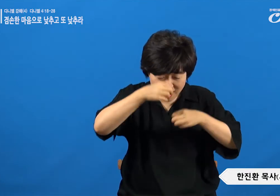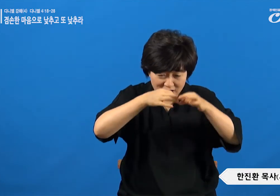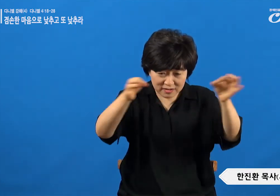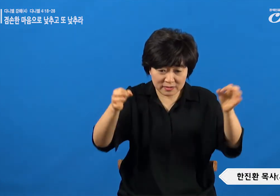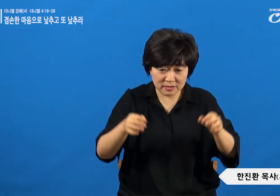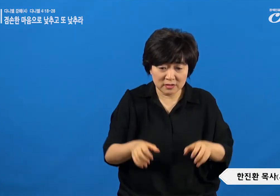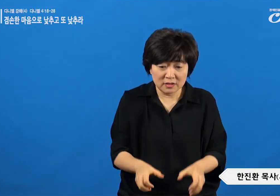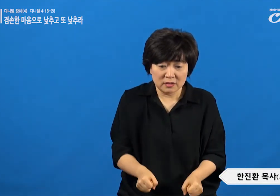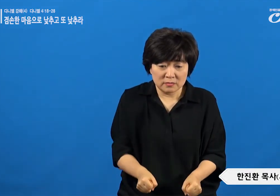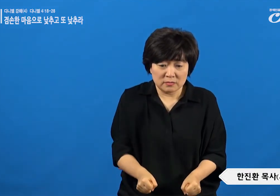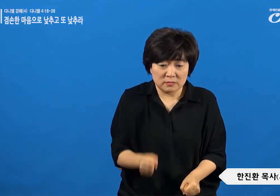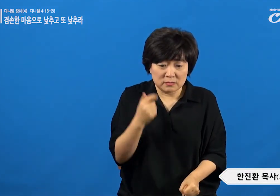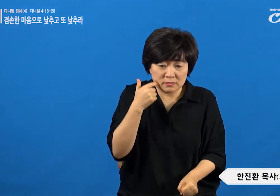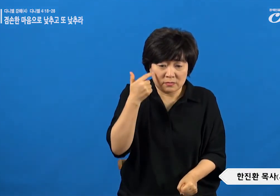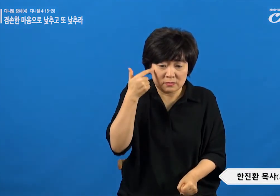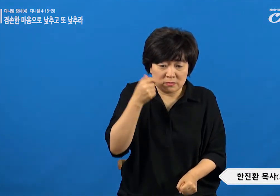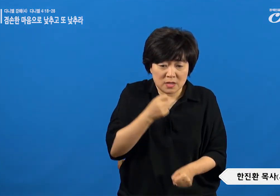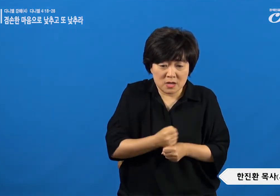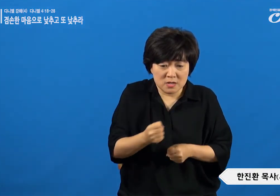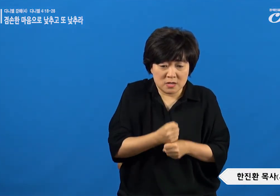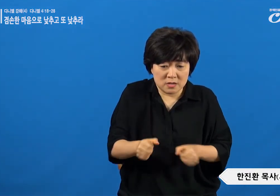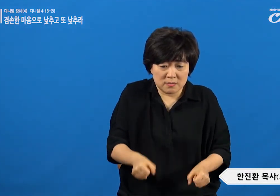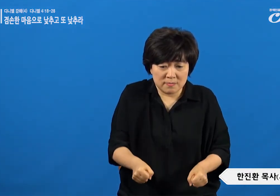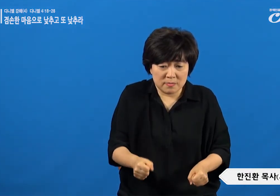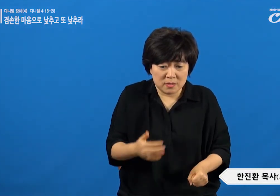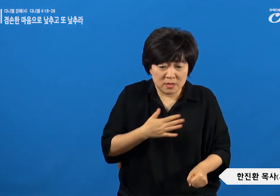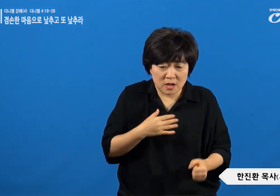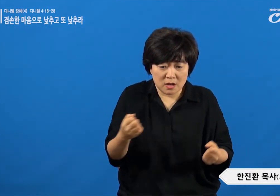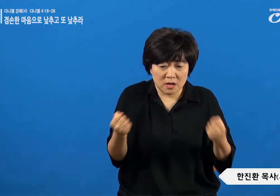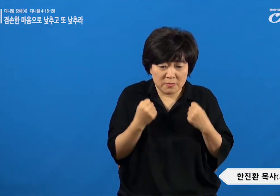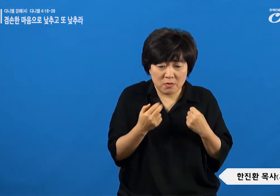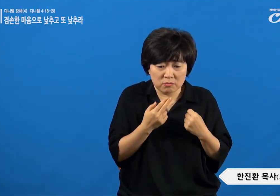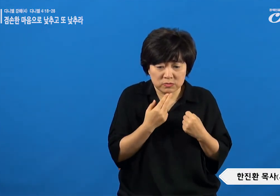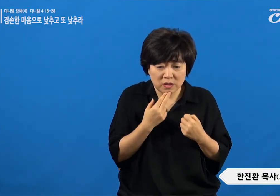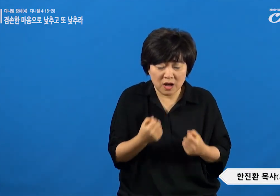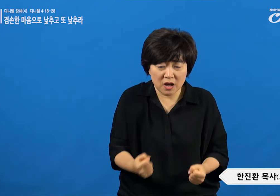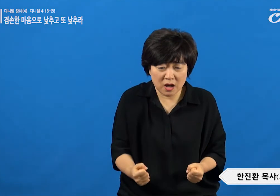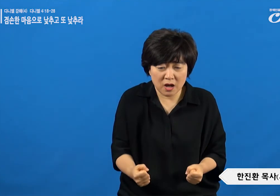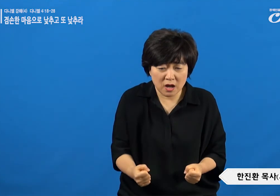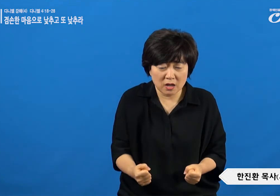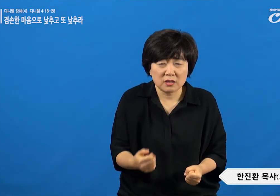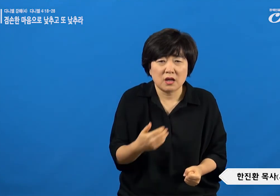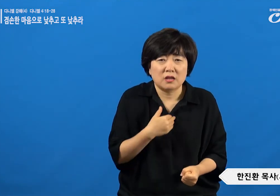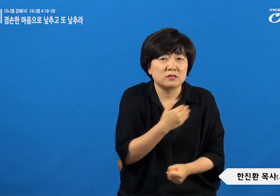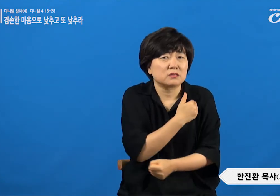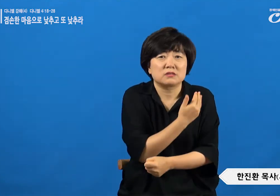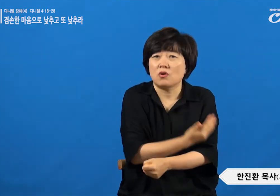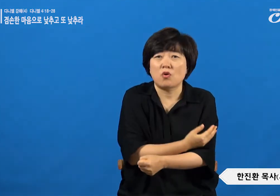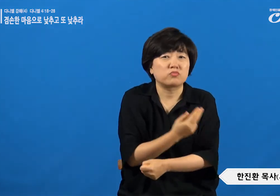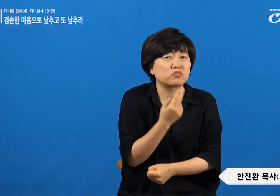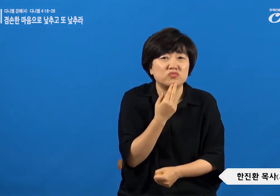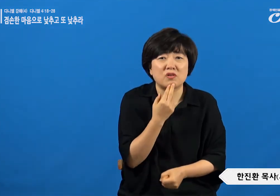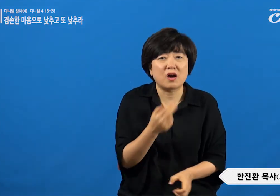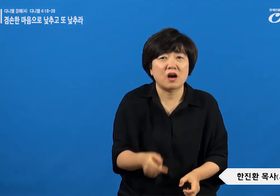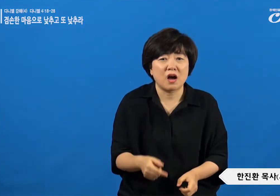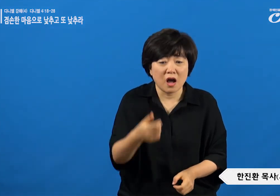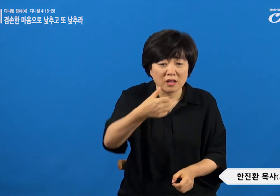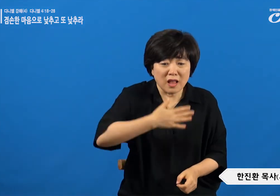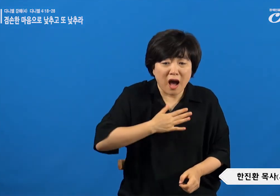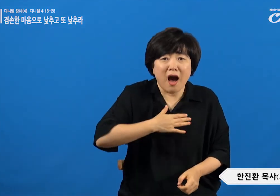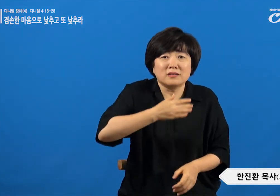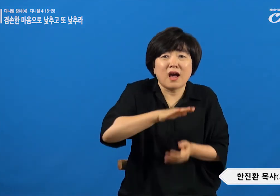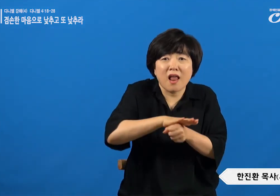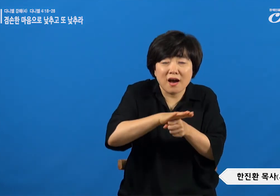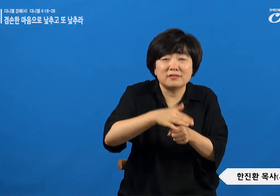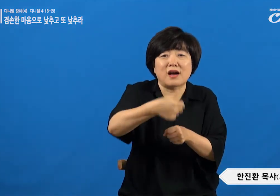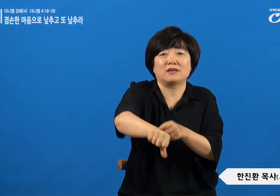말씀이 인생을 살면서 그렇게 무력감을 느껴본 적이 없었다고 했습니다. 아이가